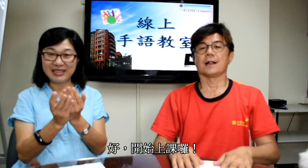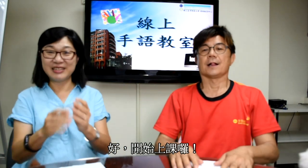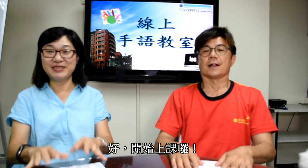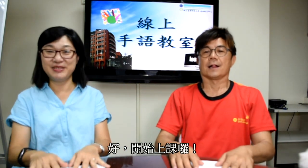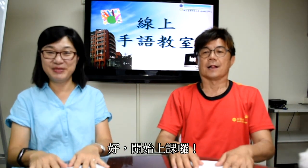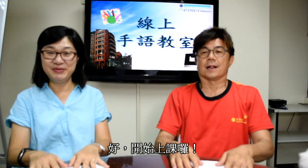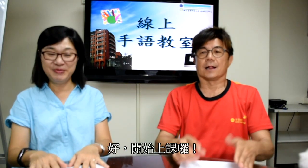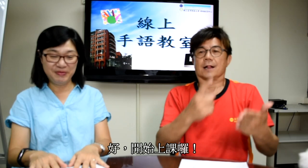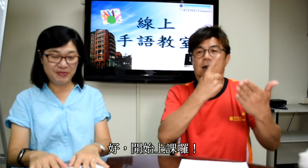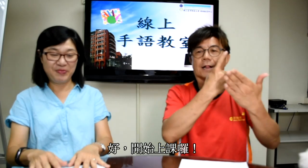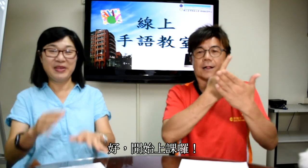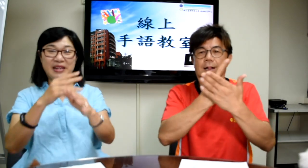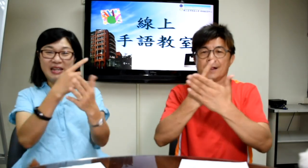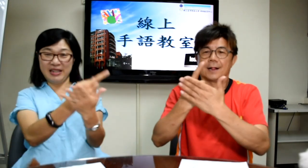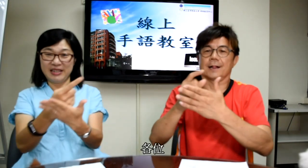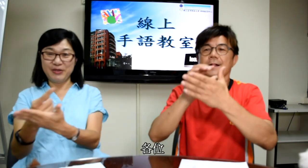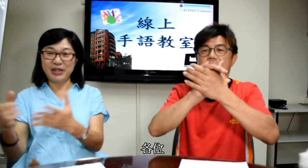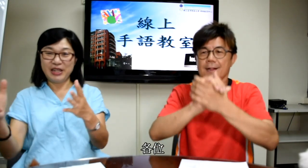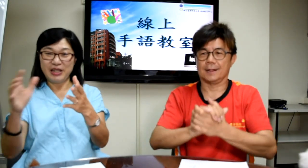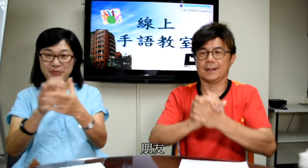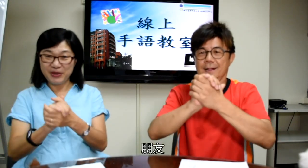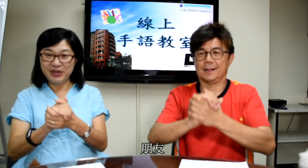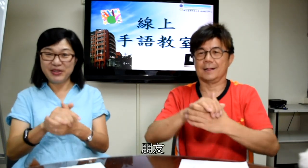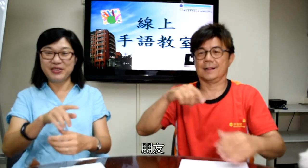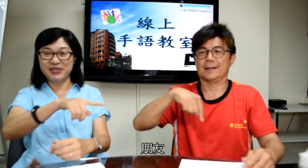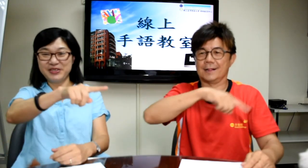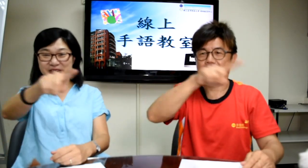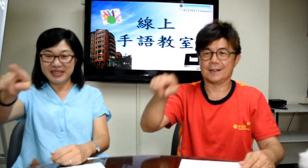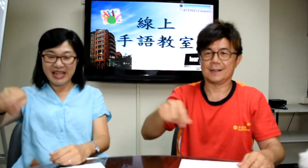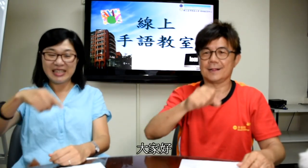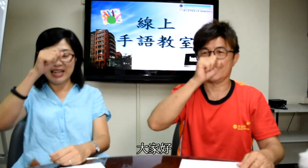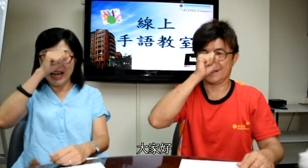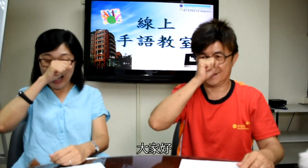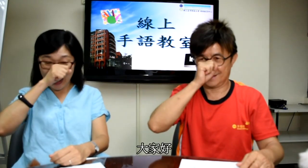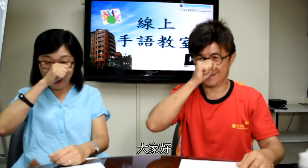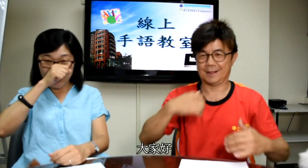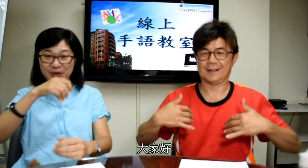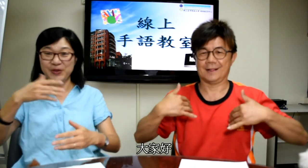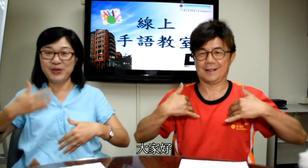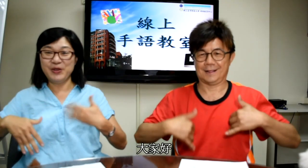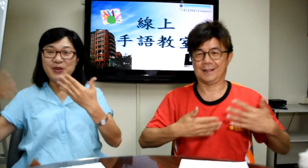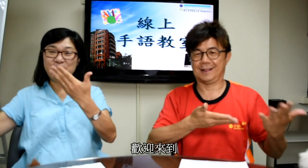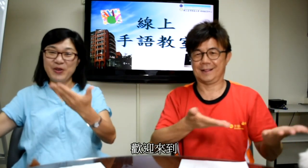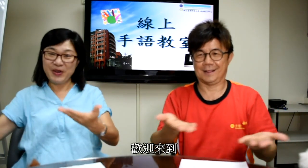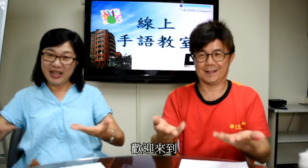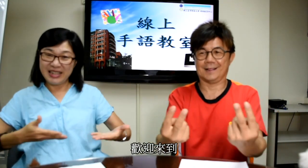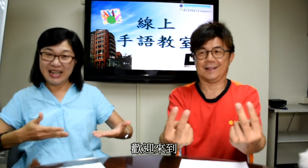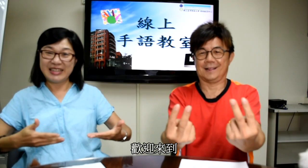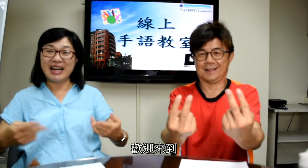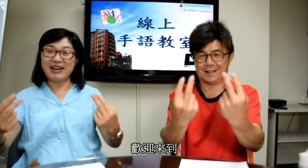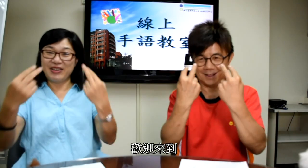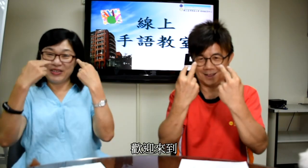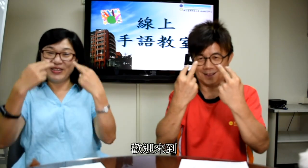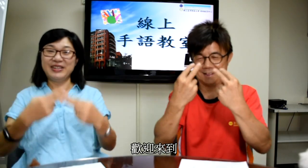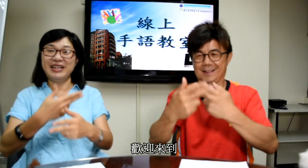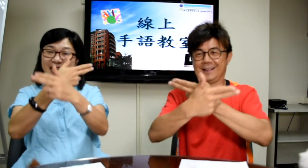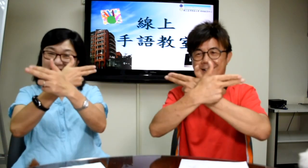上课喽，各位朋友，大家好，欢迎来到